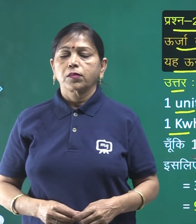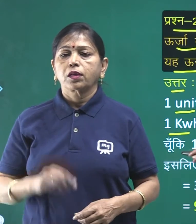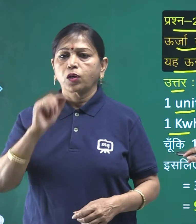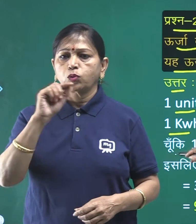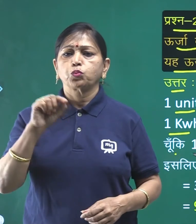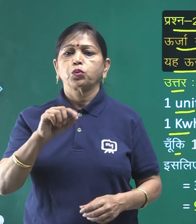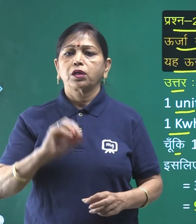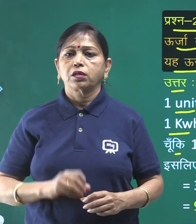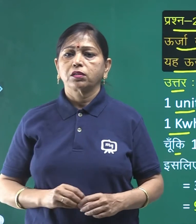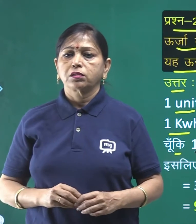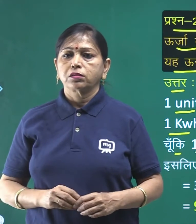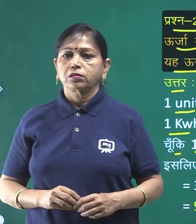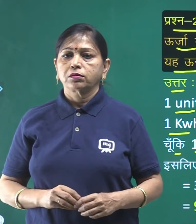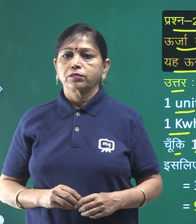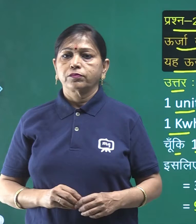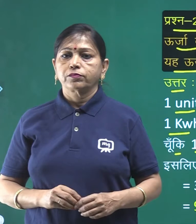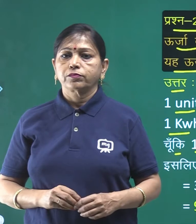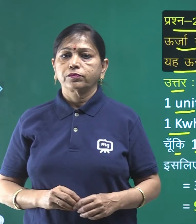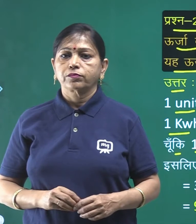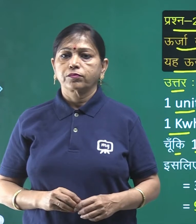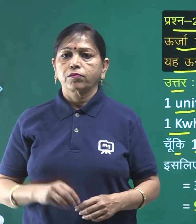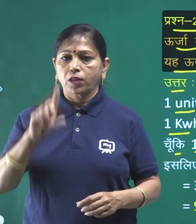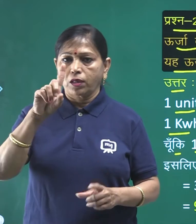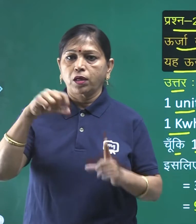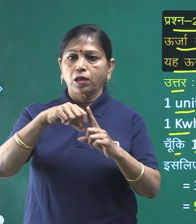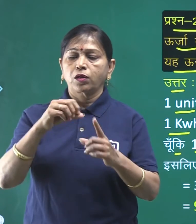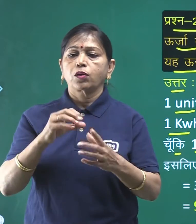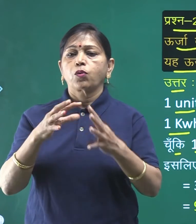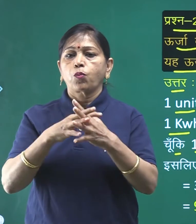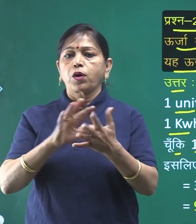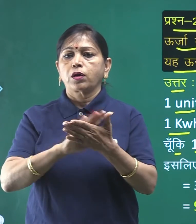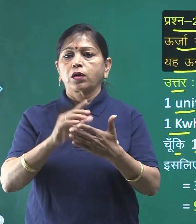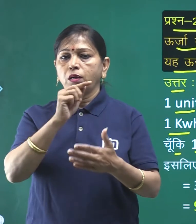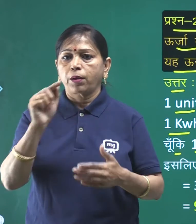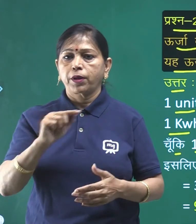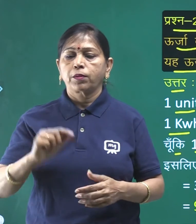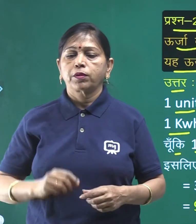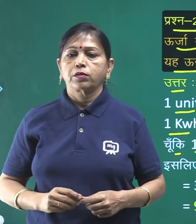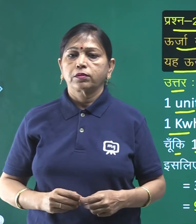चूँकि 1 किलोवाट घंटा बराबर